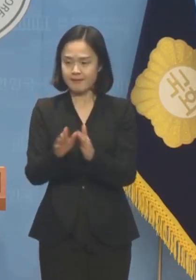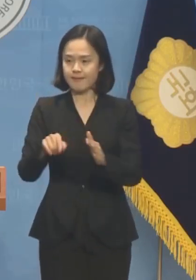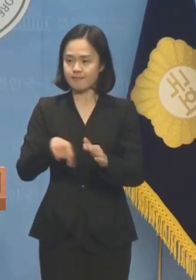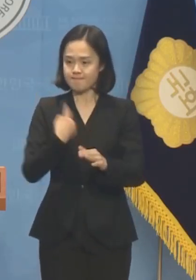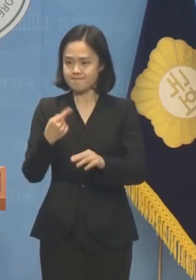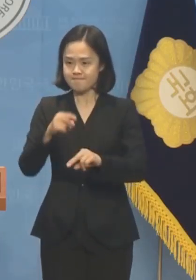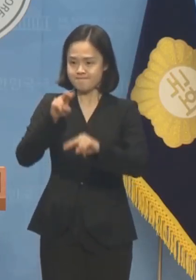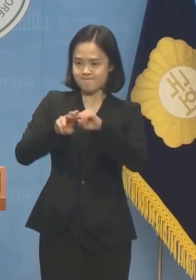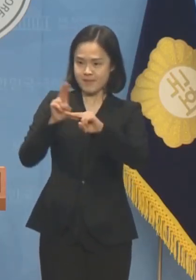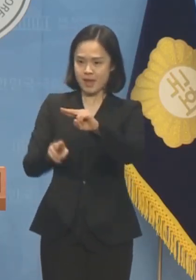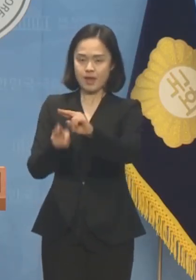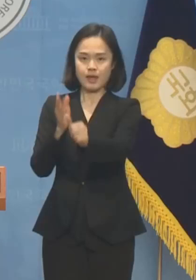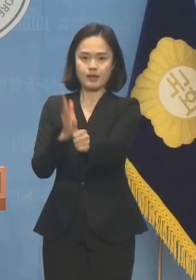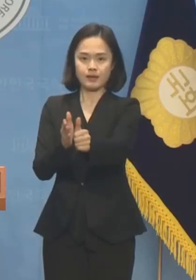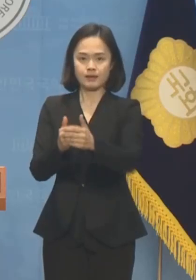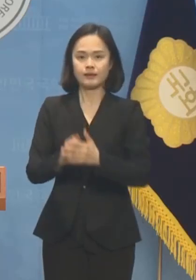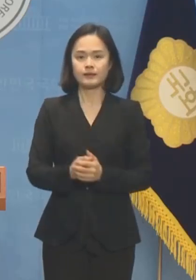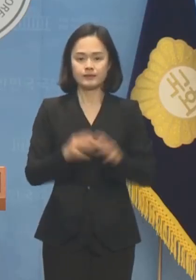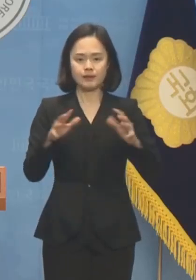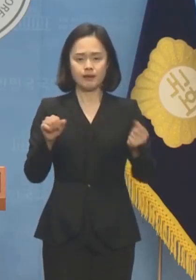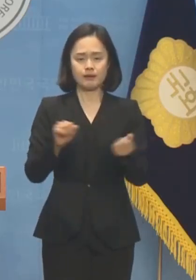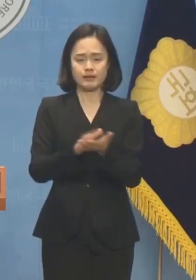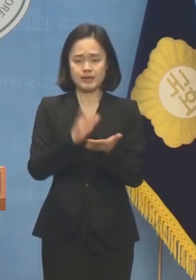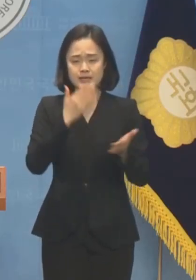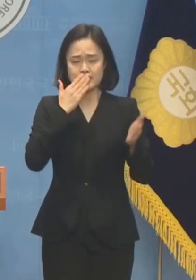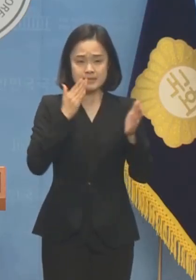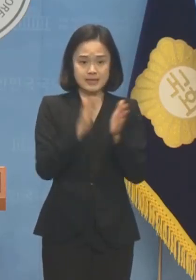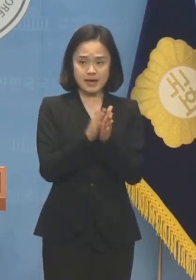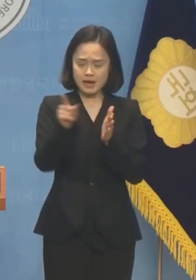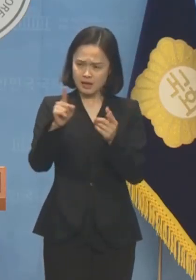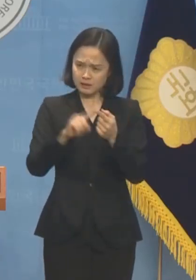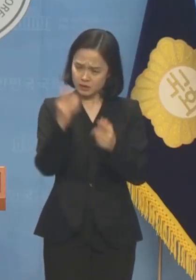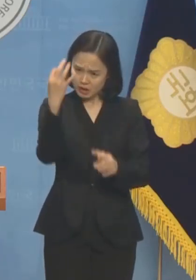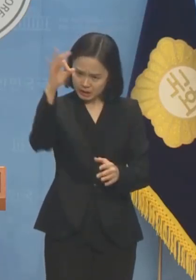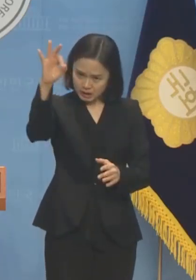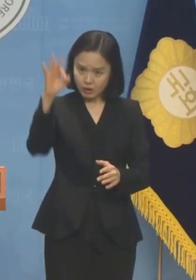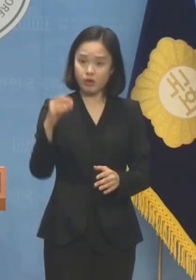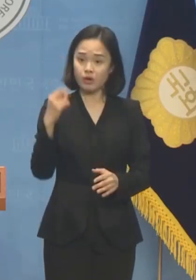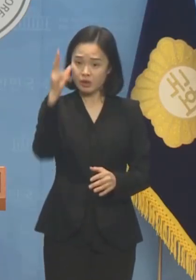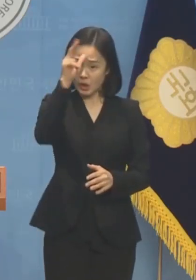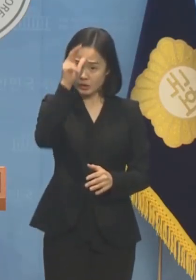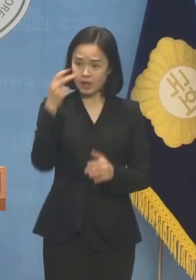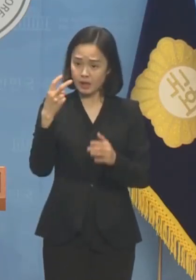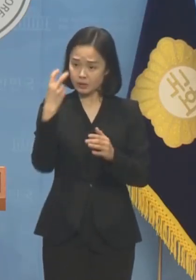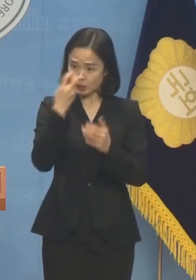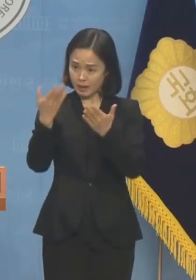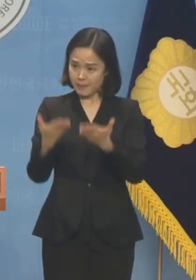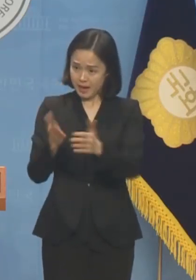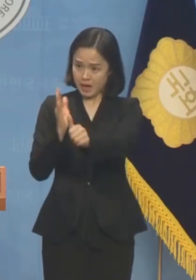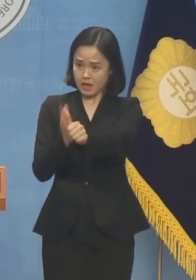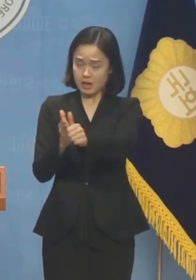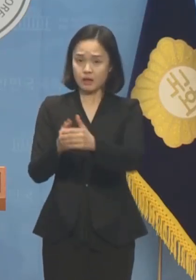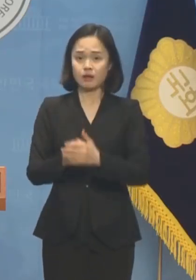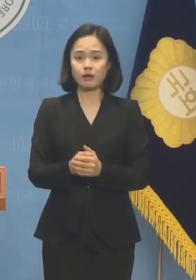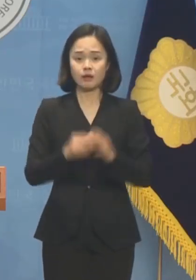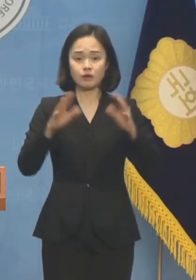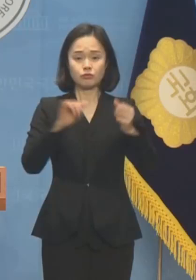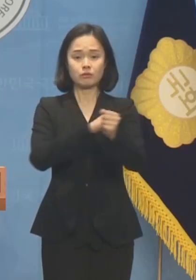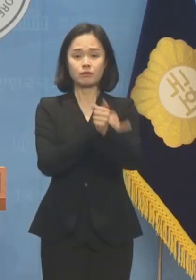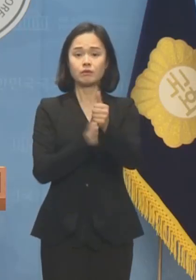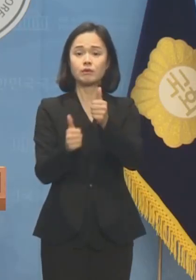그리고 내란의 동조자임을 시인하고 수사받으십시오. 인권위의 존재 목적은 모든